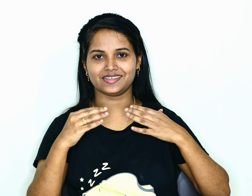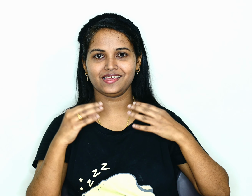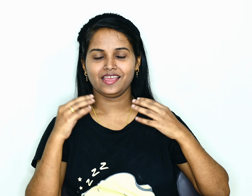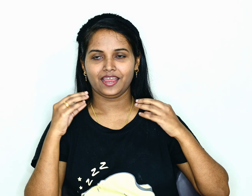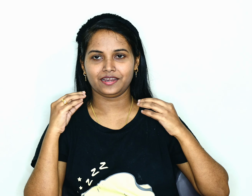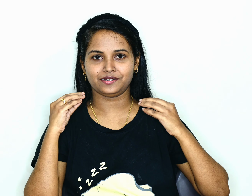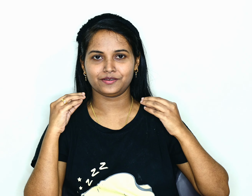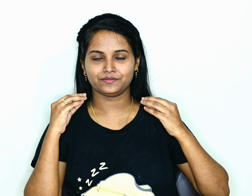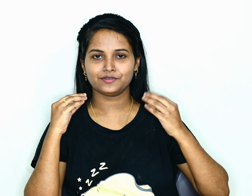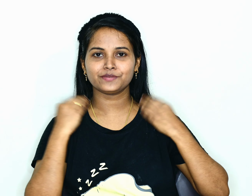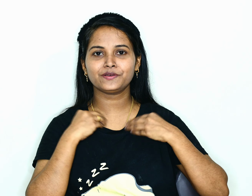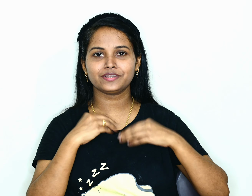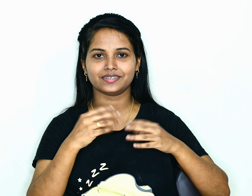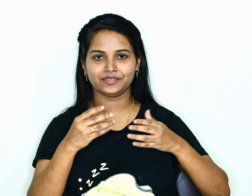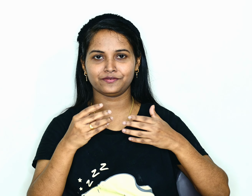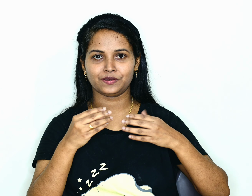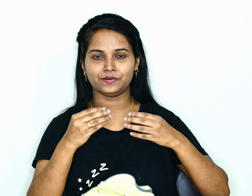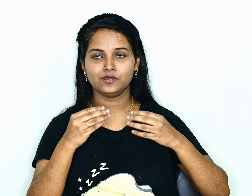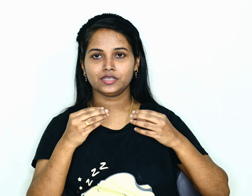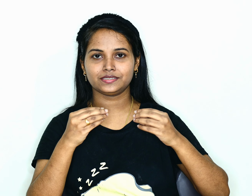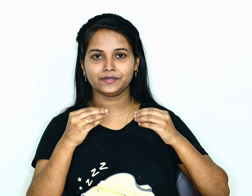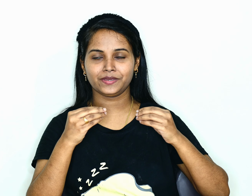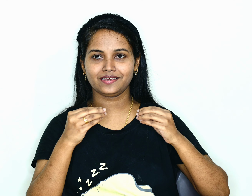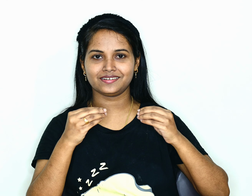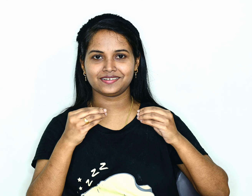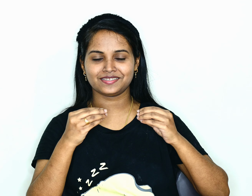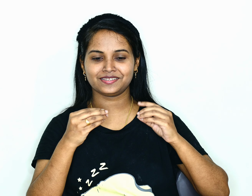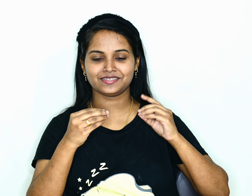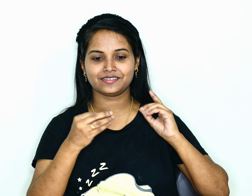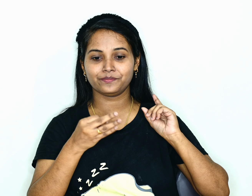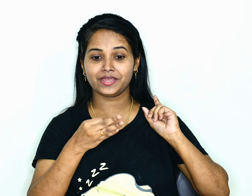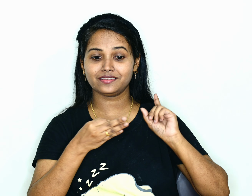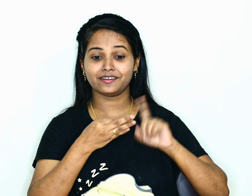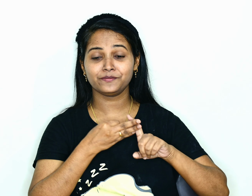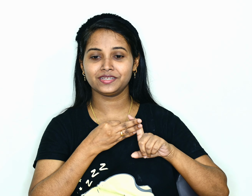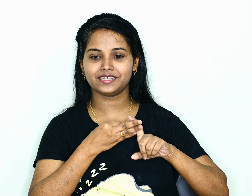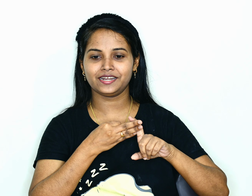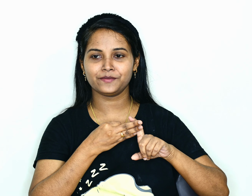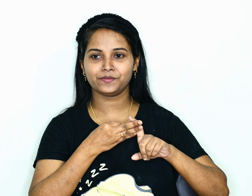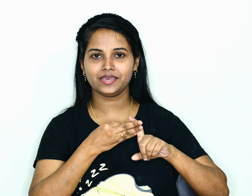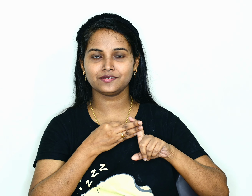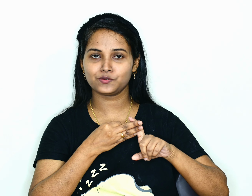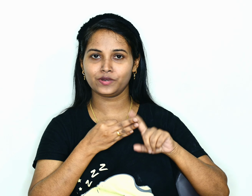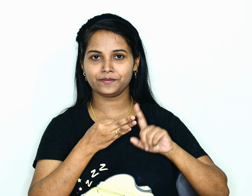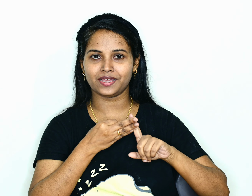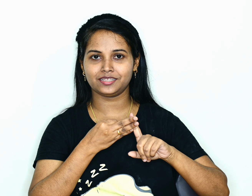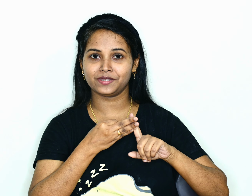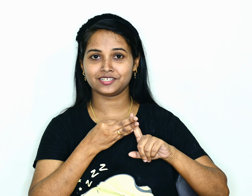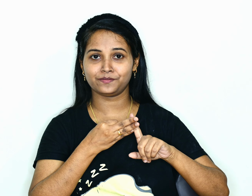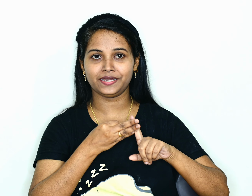जाए एंड मुझे भी कोई तकलीफ़ ना हो, इसलिए मैं थर्ड मंथ के टाइम पे सो नहीं पाई थी मेरा जब